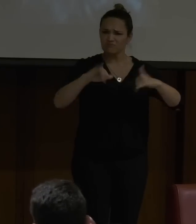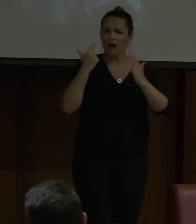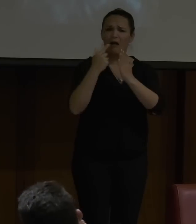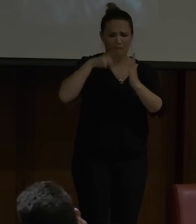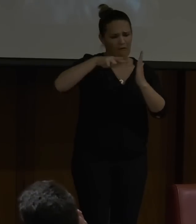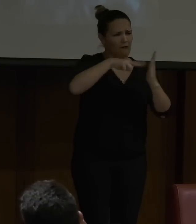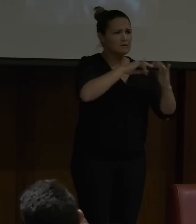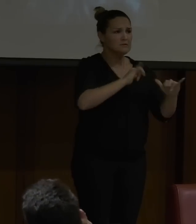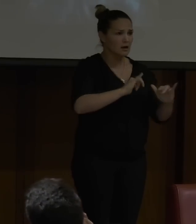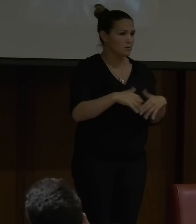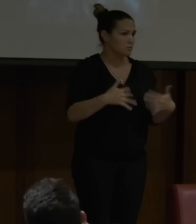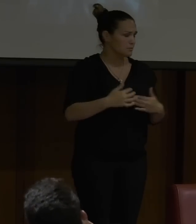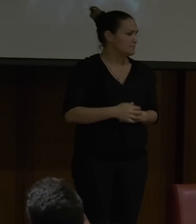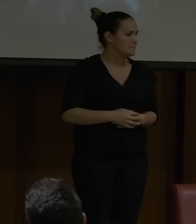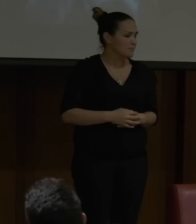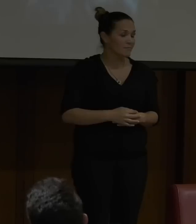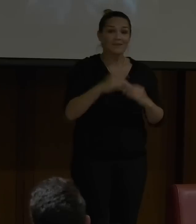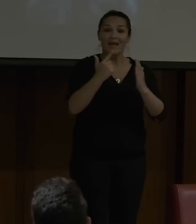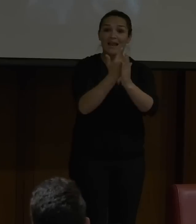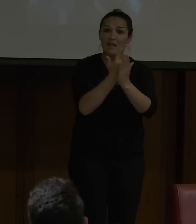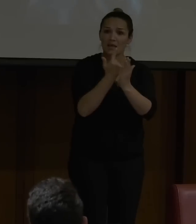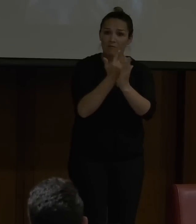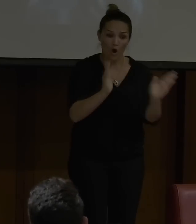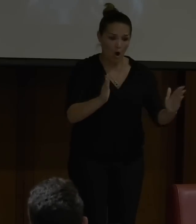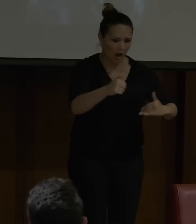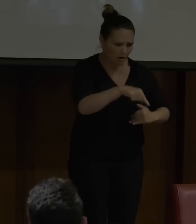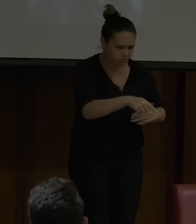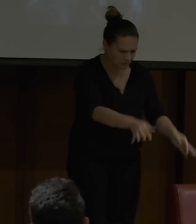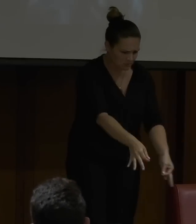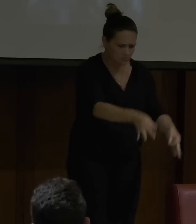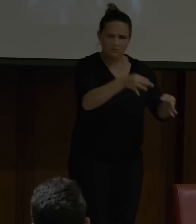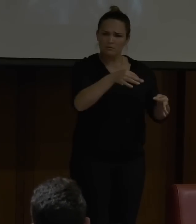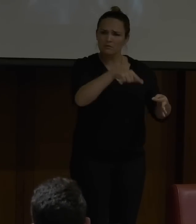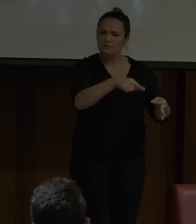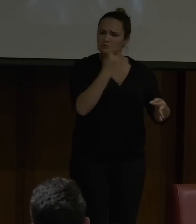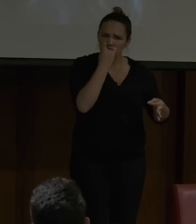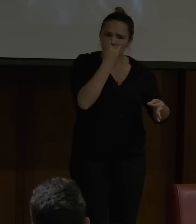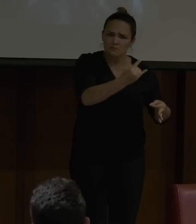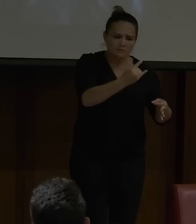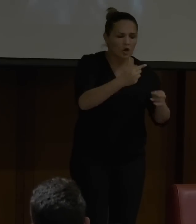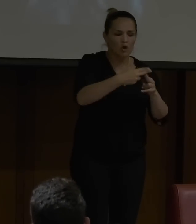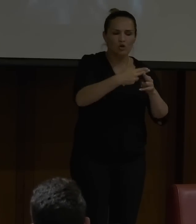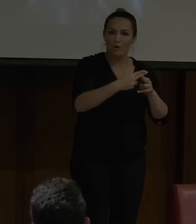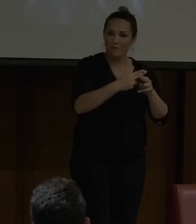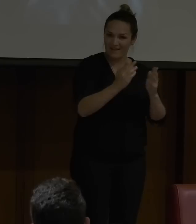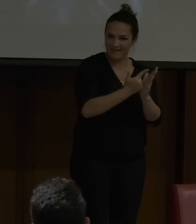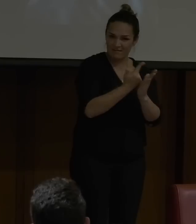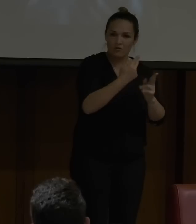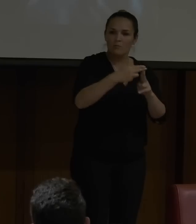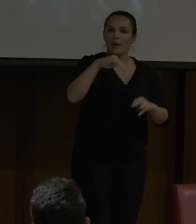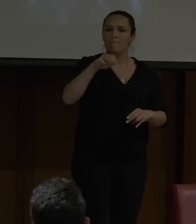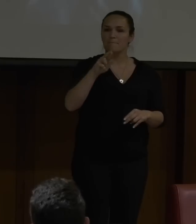estos libros, de los que encontraron en una caja, llamó particularmente la atención de Leandro, María, lo cual es de